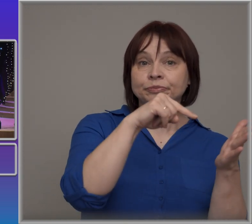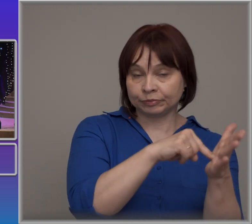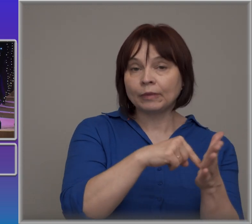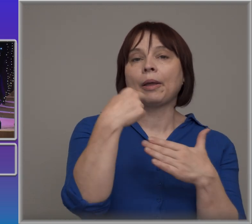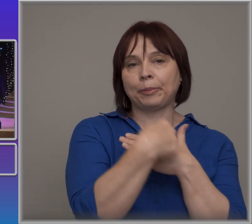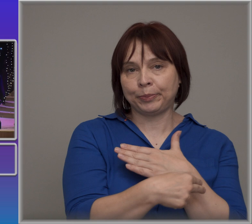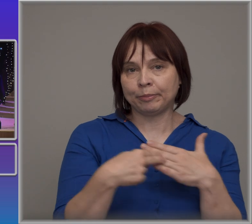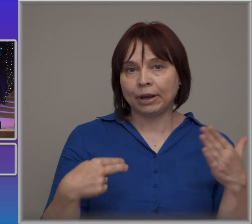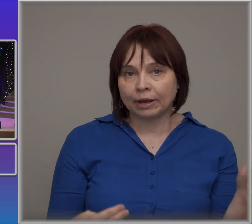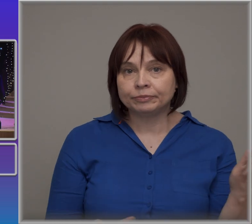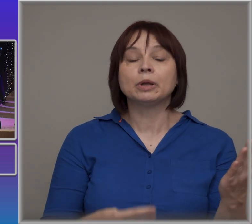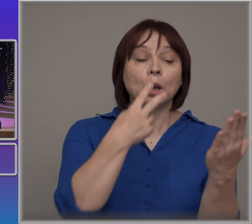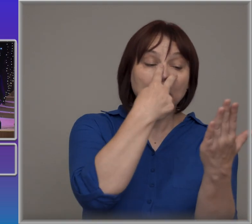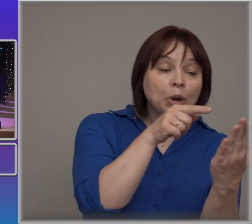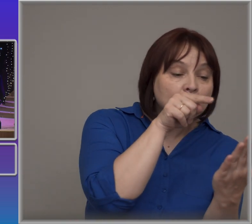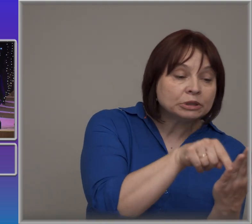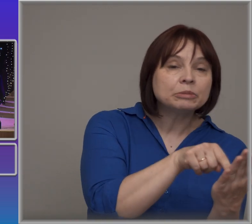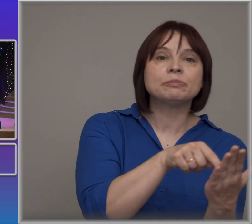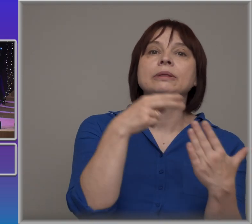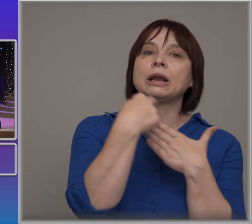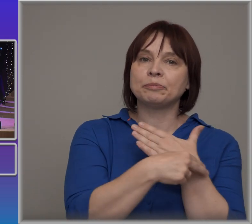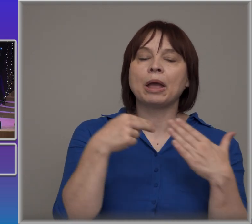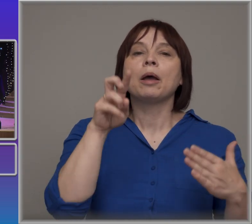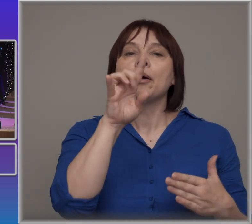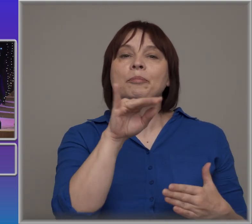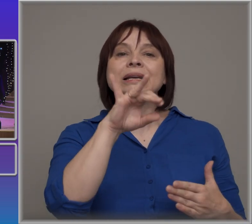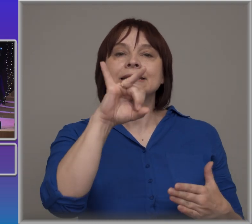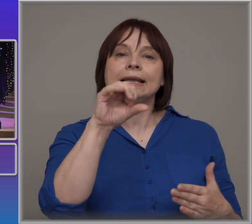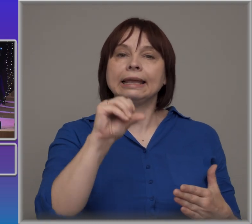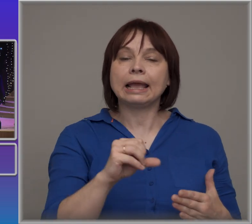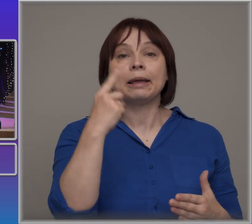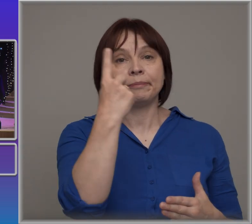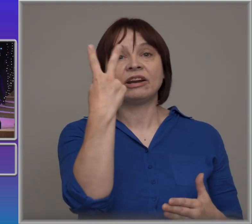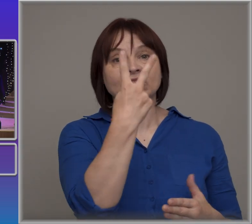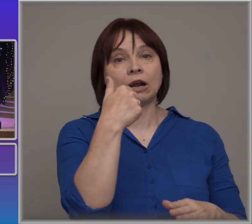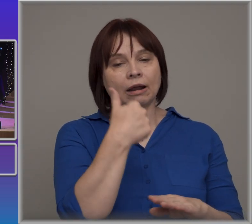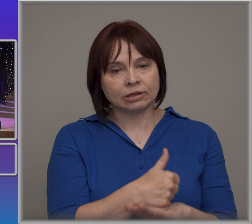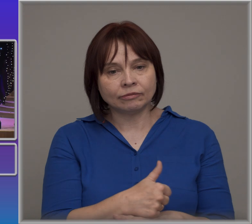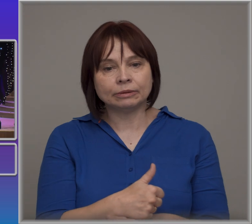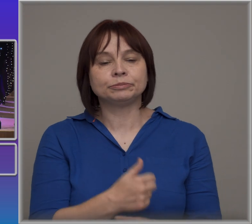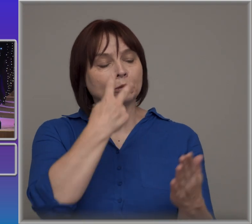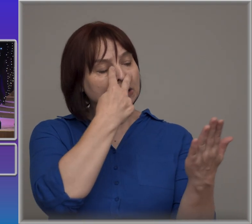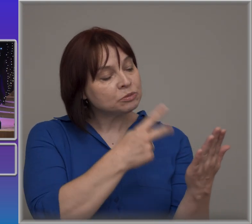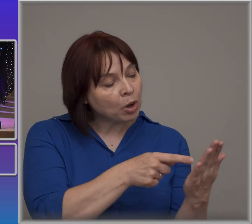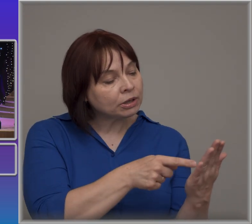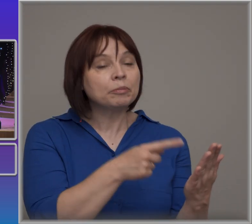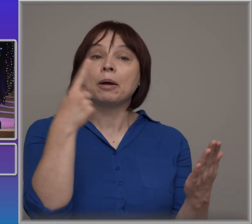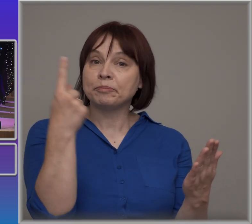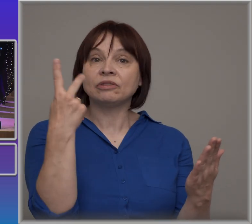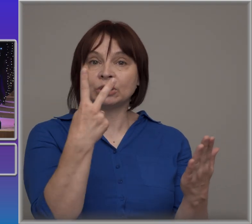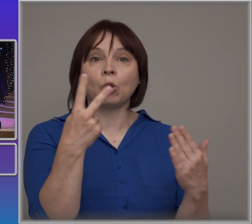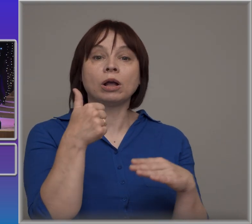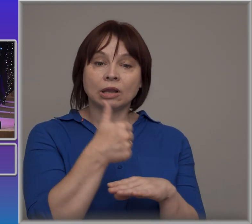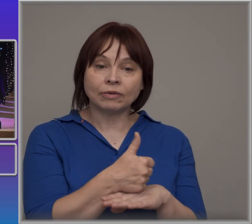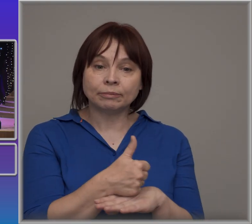книги бытия. И если у тебя есть Библия, пожалуйста, включи свою Библию, потому что сегодня именно так мы говорим, потому